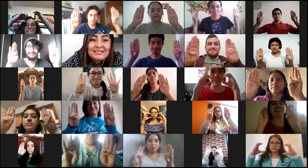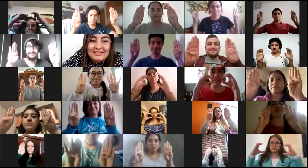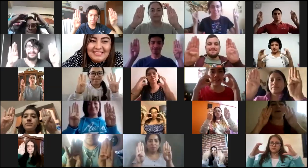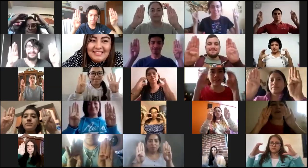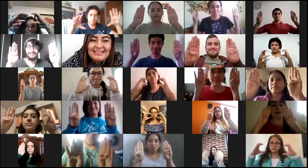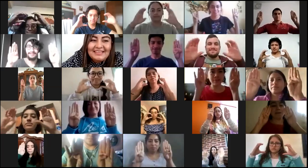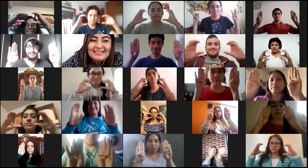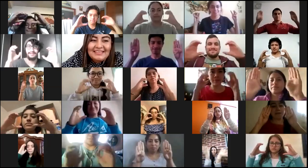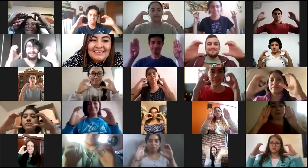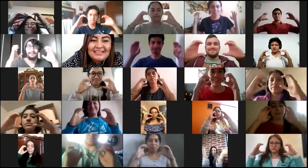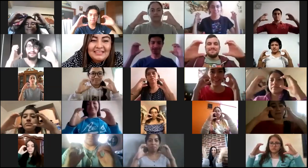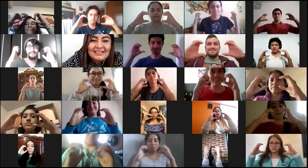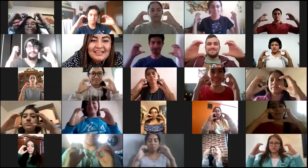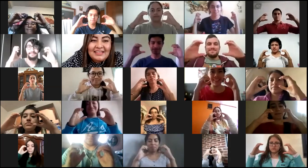C, D,